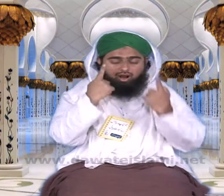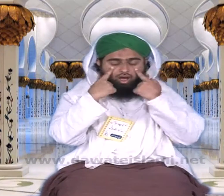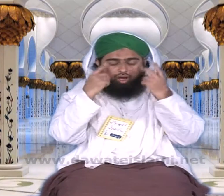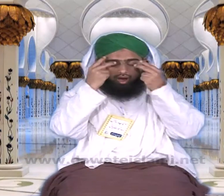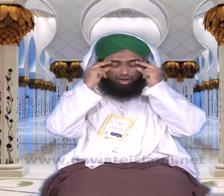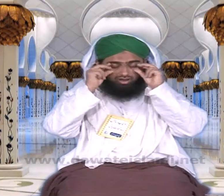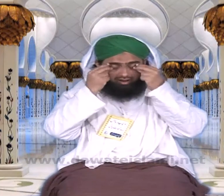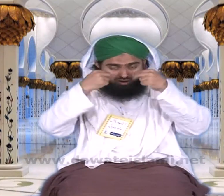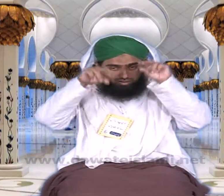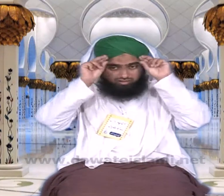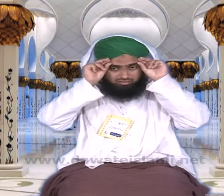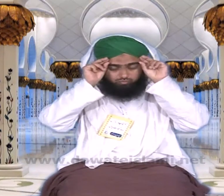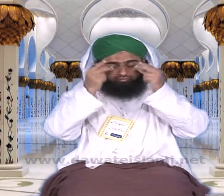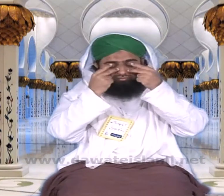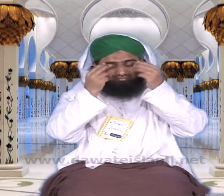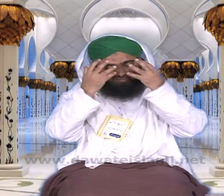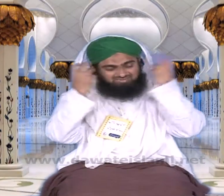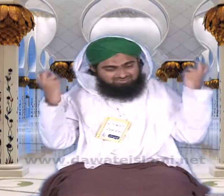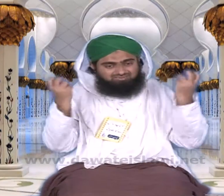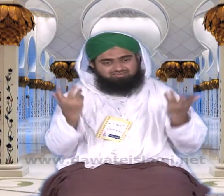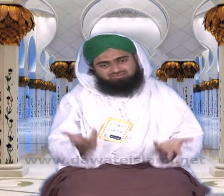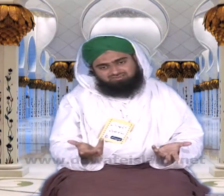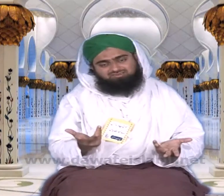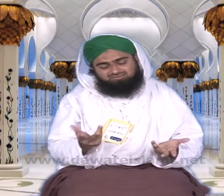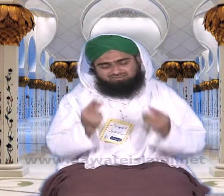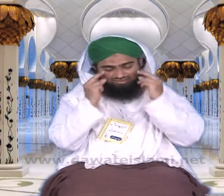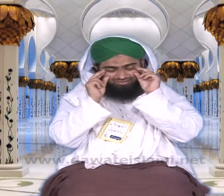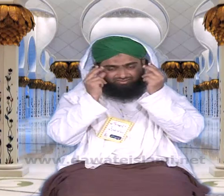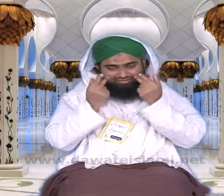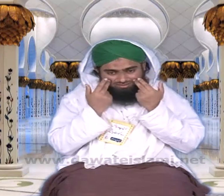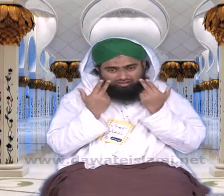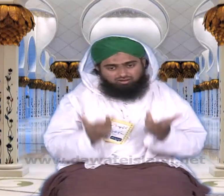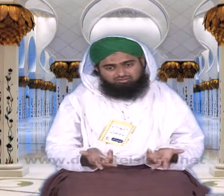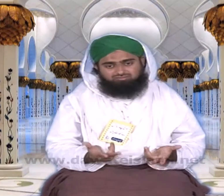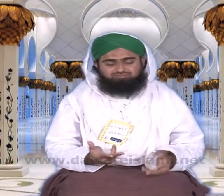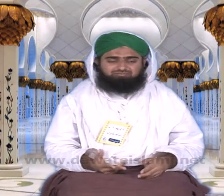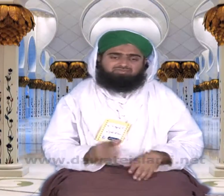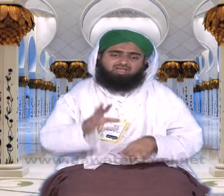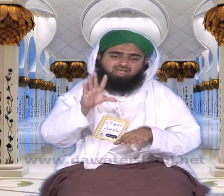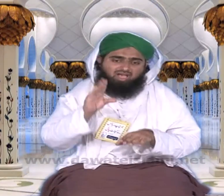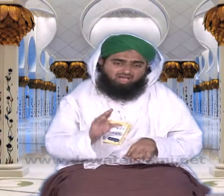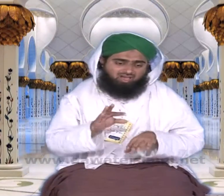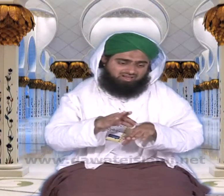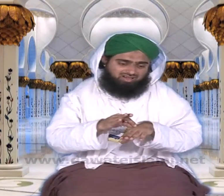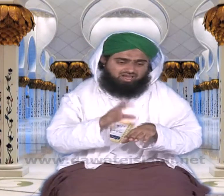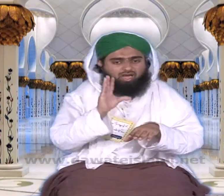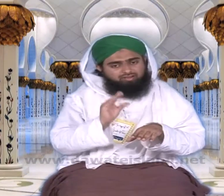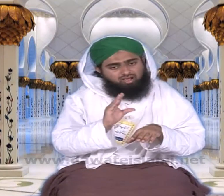دریافت کر کہ ان کا کیا ہوا آہ وہ آنکھیں اُبل کر رخصاروں پر آگئیں ان کی نرم نرم